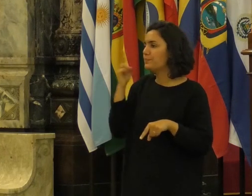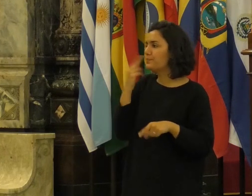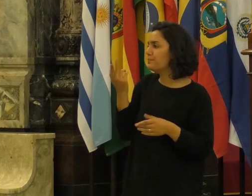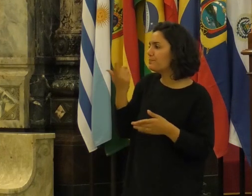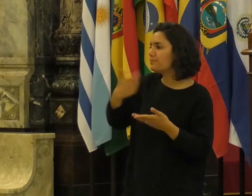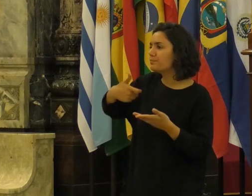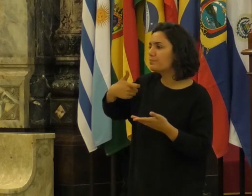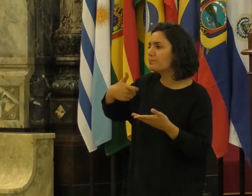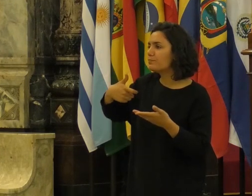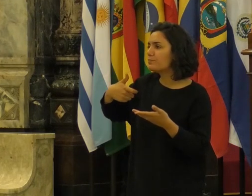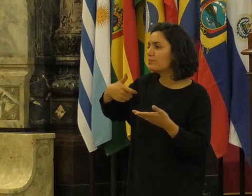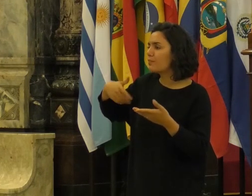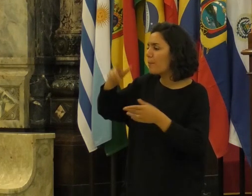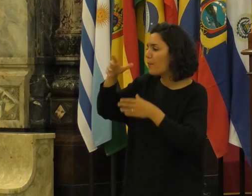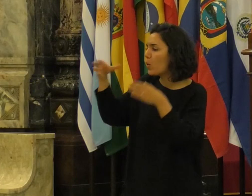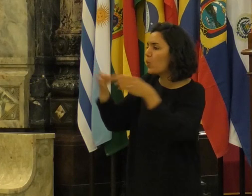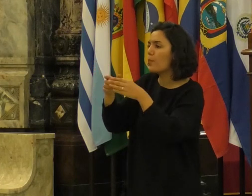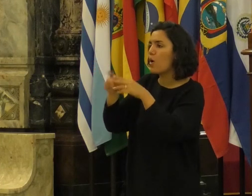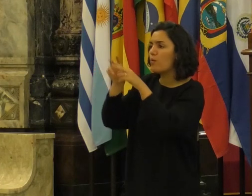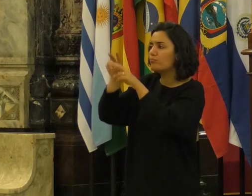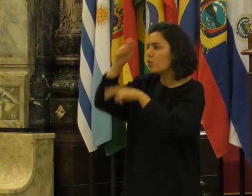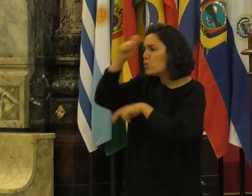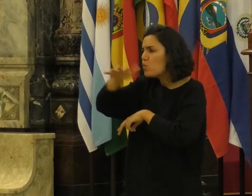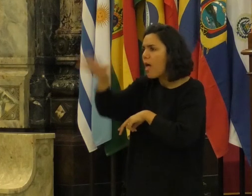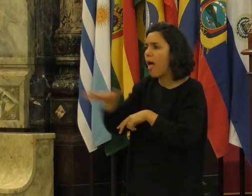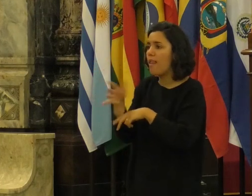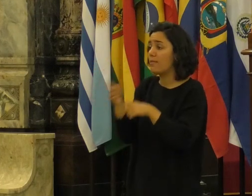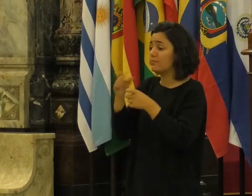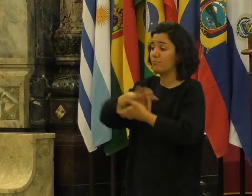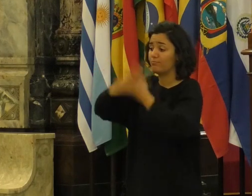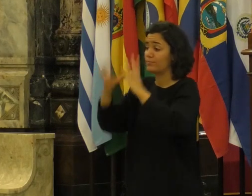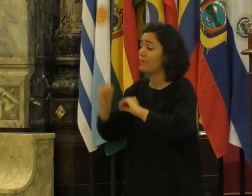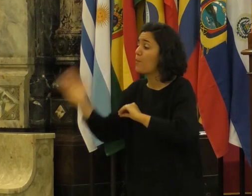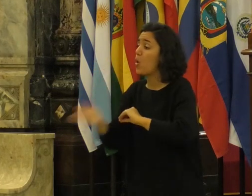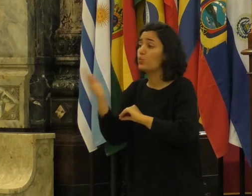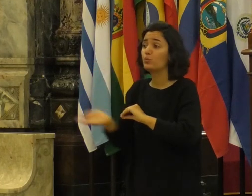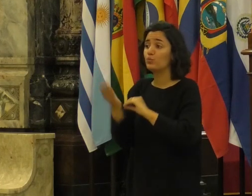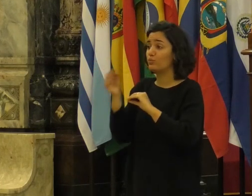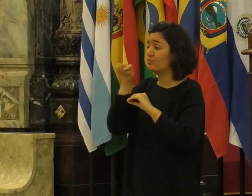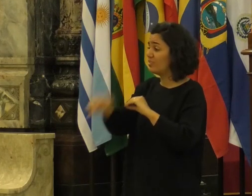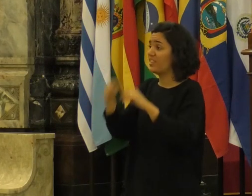rurales que están teniendo que adaptarse a una nueva matriz productiva. Por ejemplo,